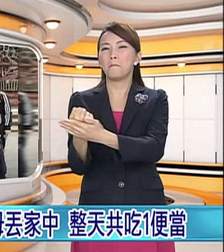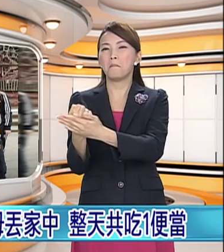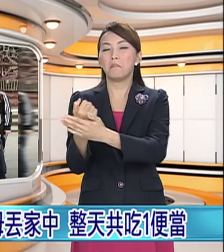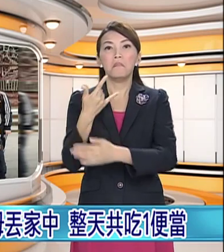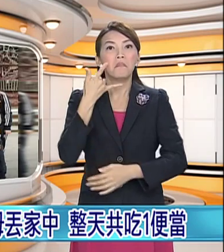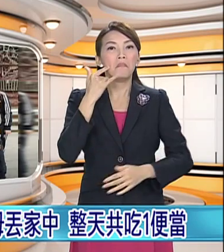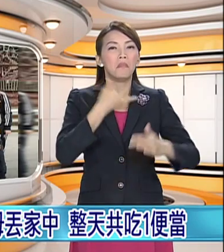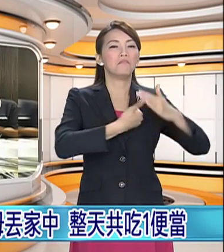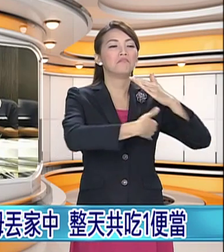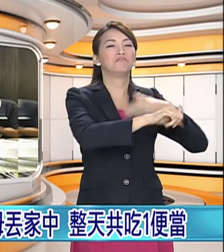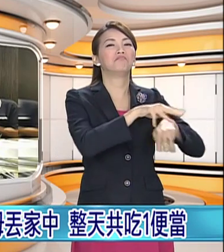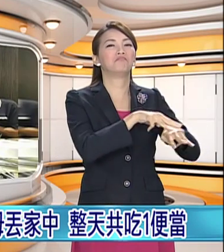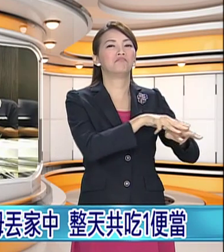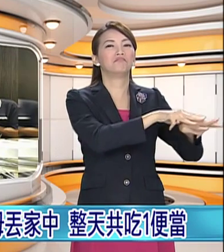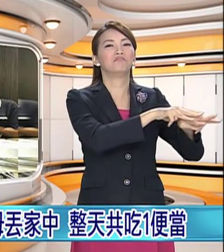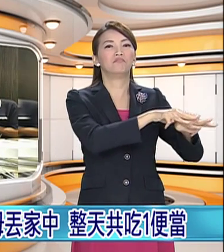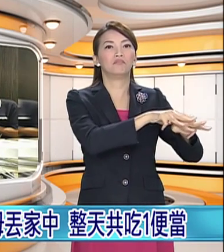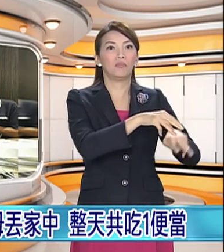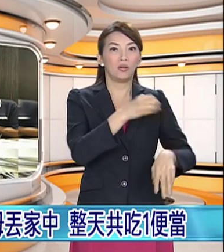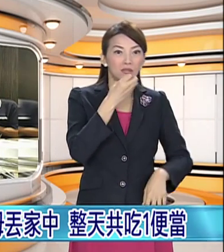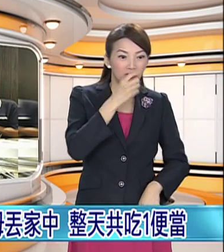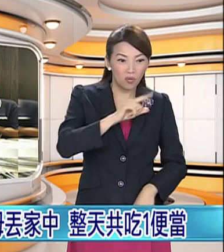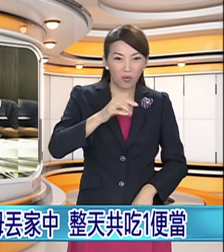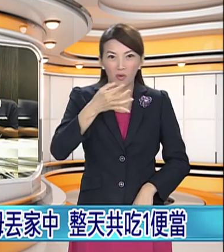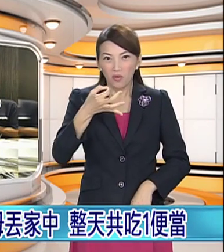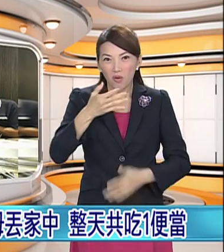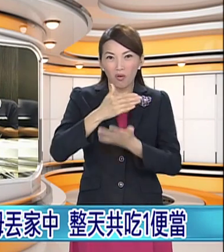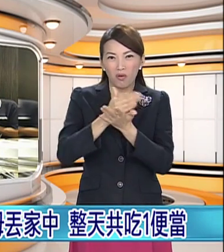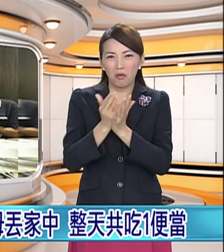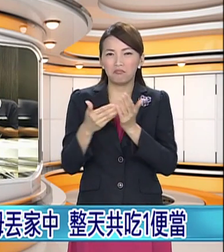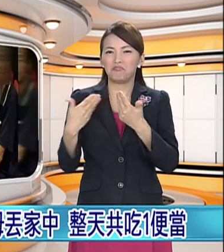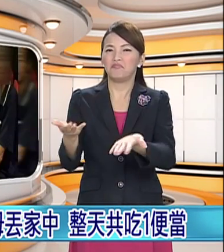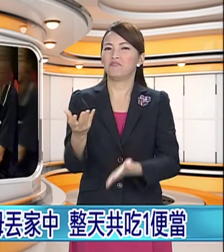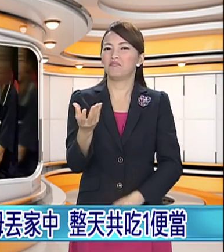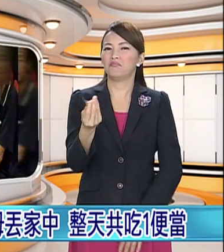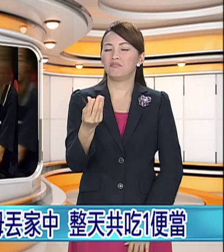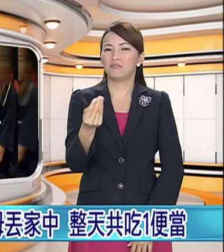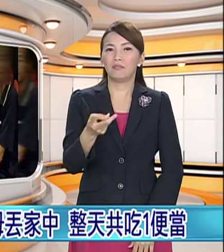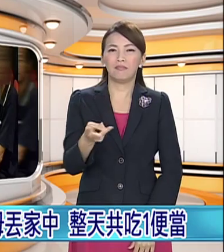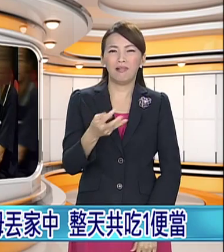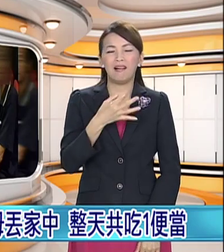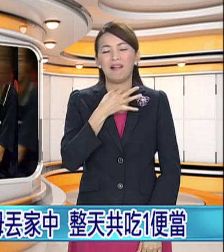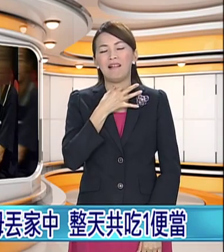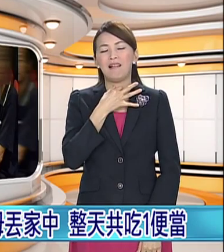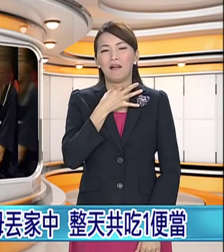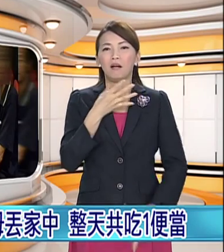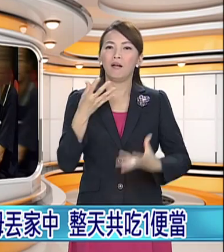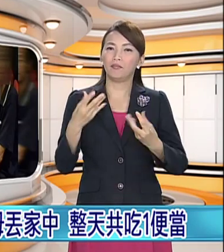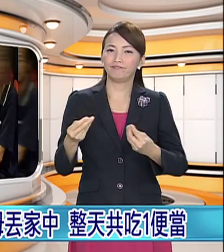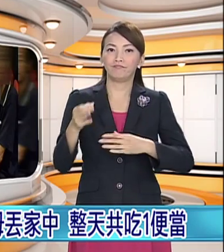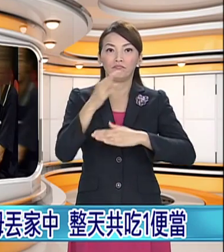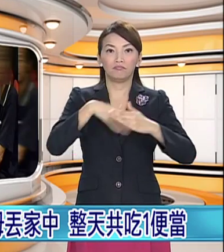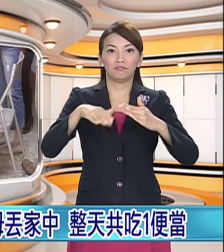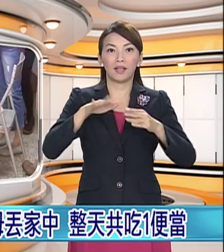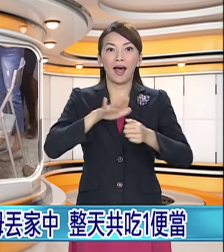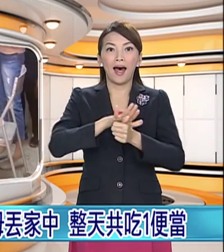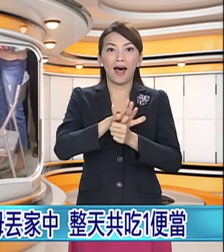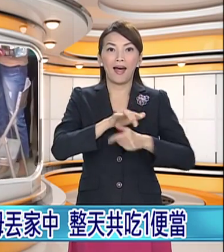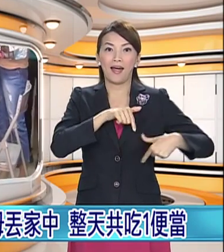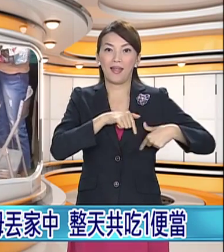有给食物，也没有给钱让他们买东西吃。三兄弟只能够靠着学校的爱心餐